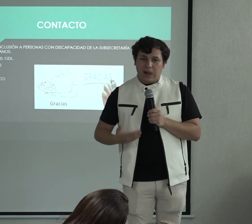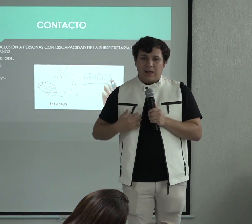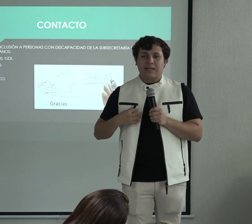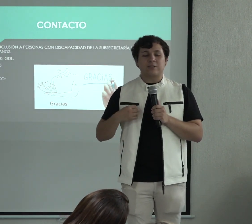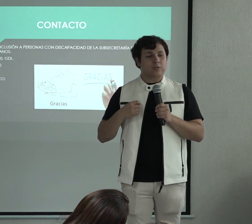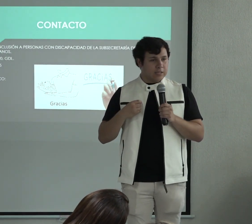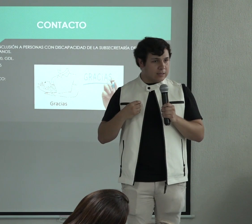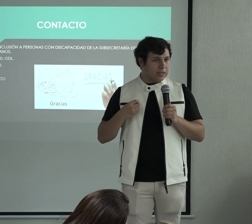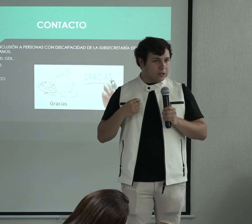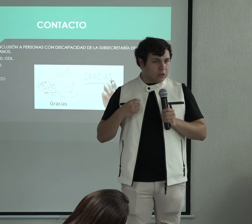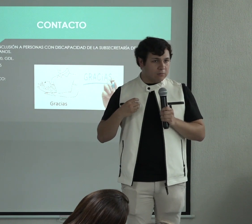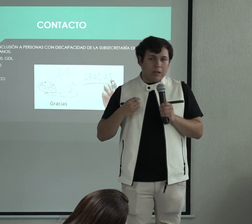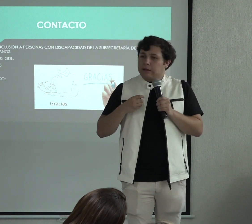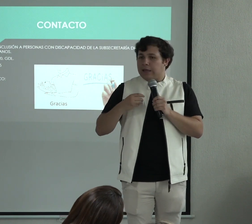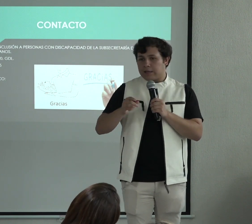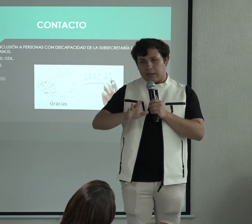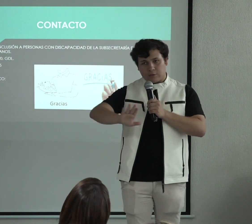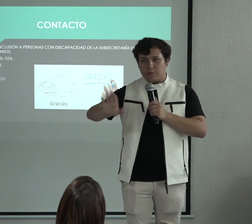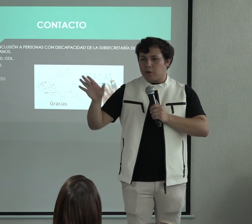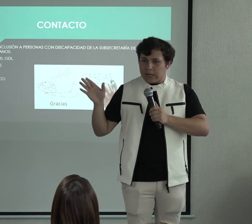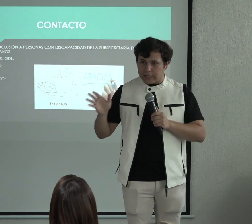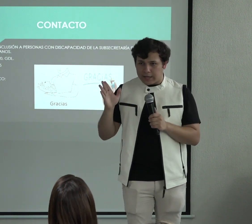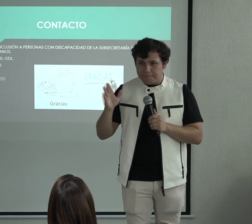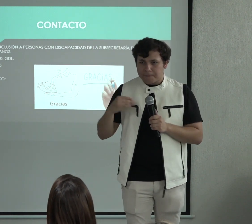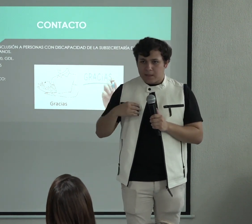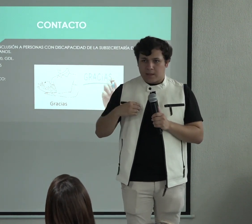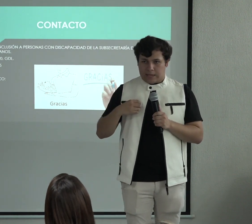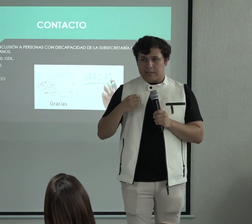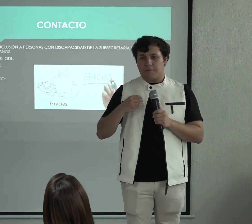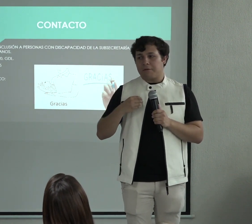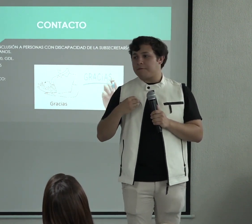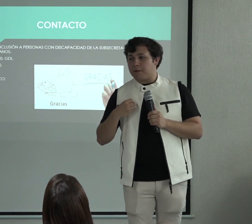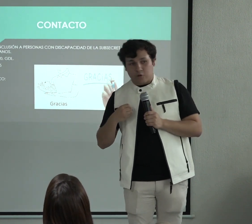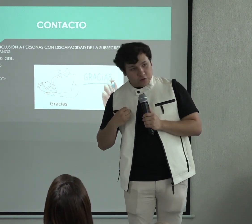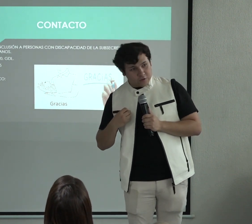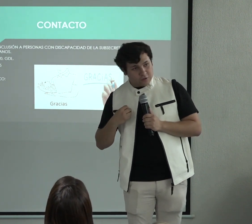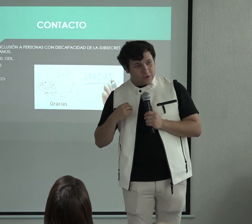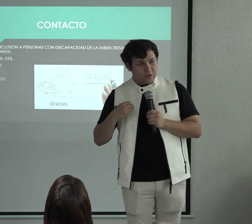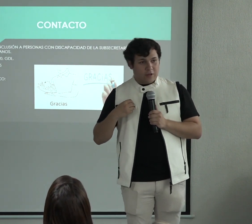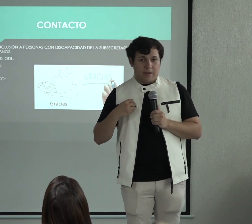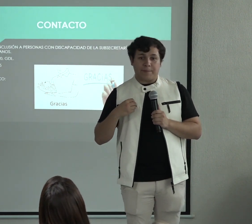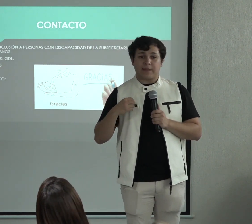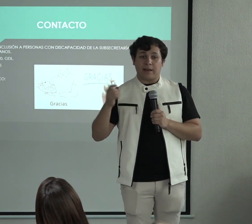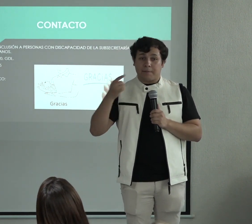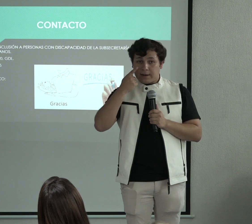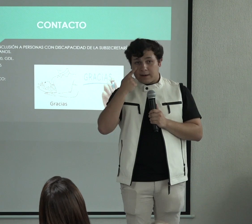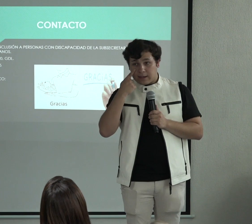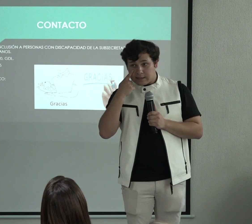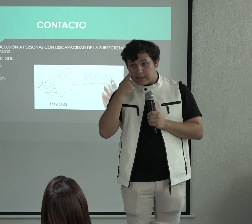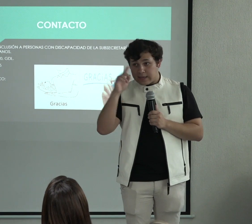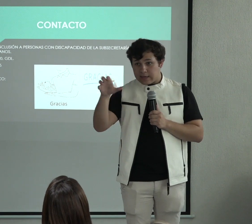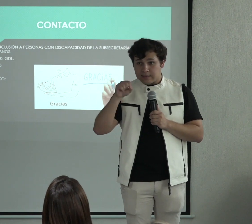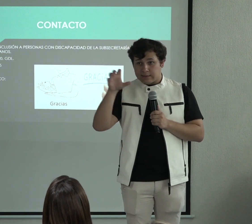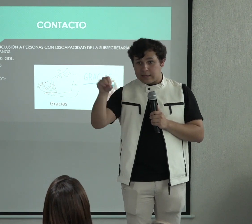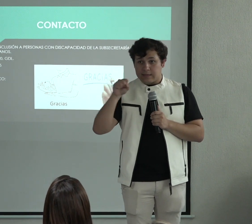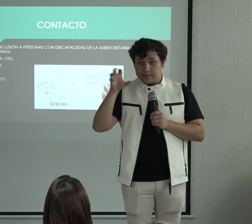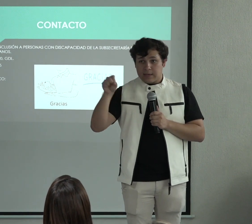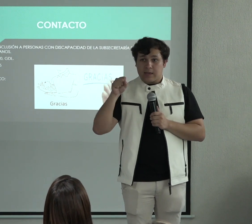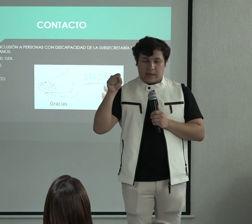¿Qué sucede en TikTok? Cada quien sube lo que quiere y se vuelven famosos. y empiezan a ver esas señas, y hay